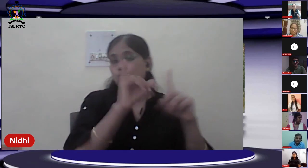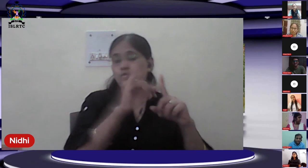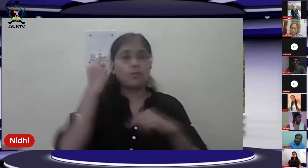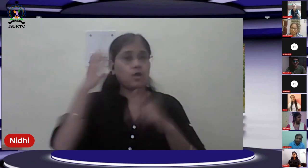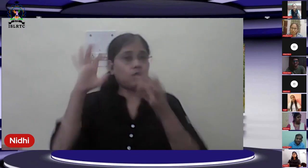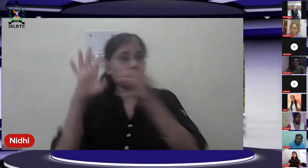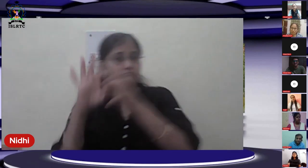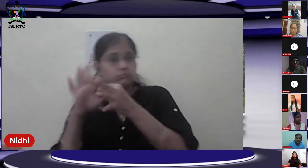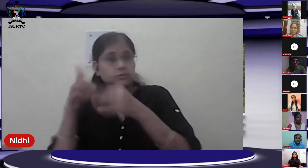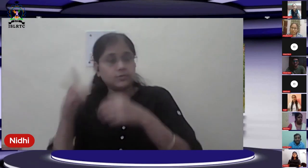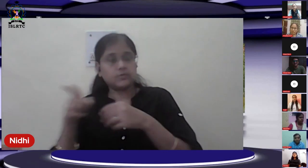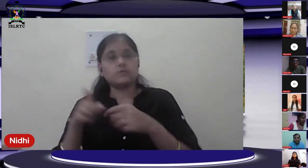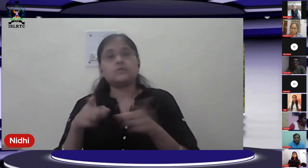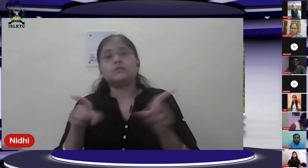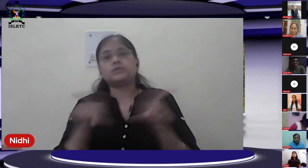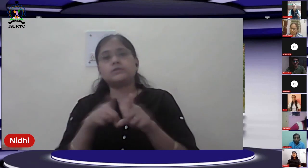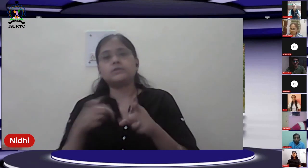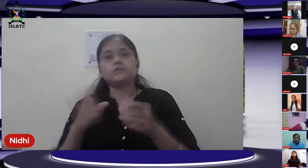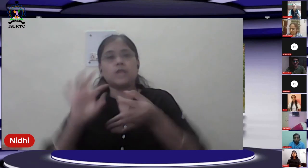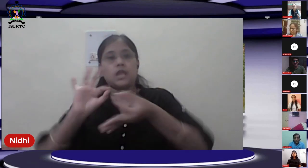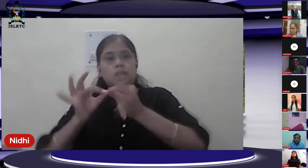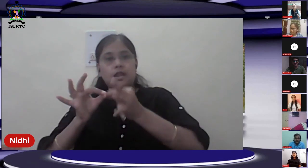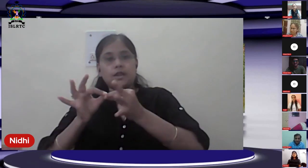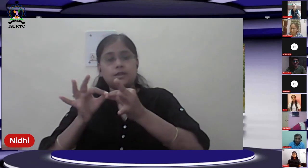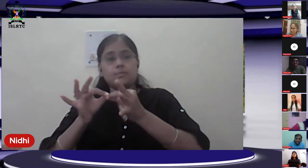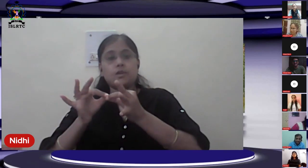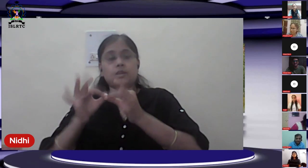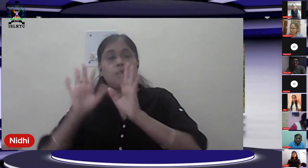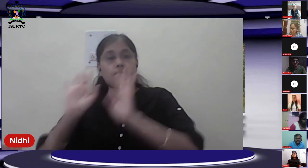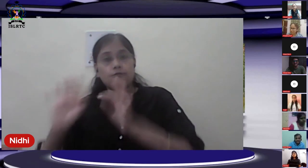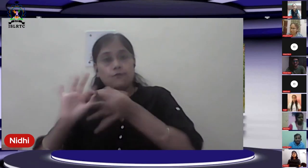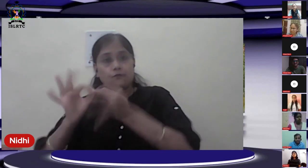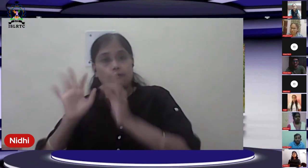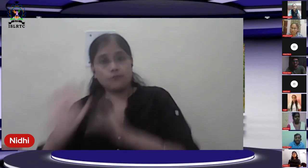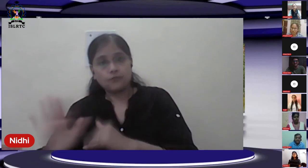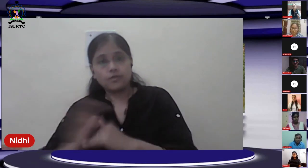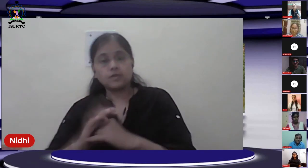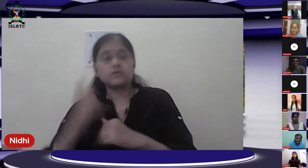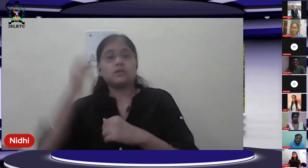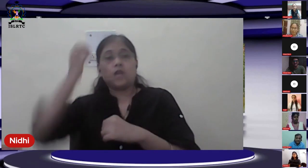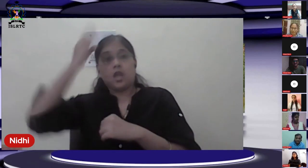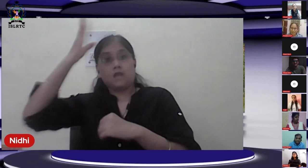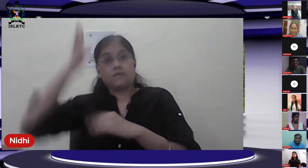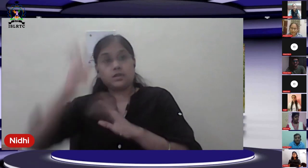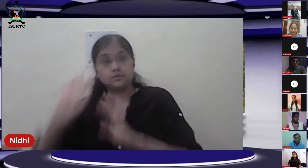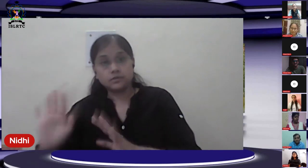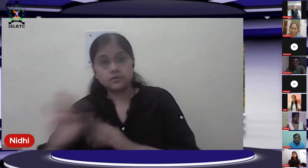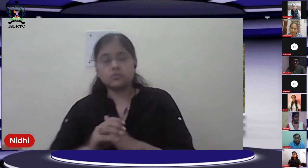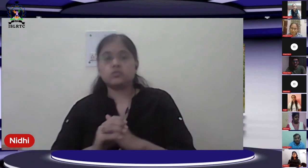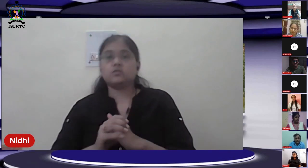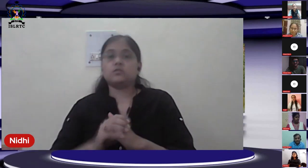भी लाइक इंटरप्रेटर की अपॉइंटमेंट हो, वहां पे भी अगर ये अवेयरनेस क्रिएट हो, तो ये काफी ज्यादा काफी स्पीड में स्प्रेड